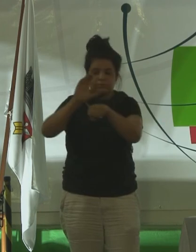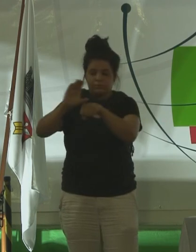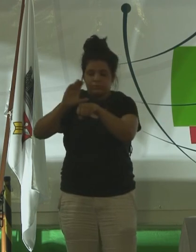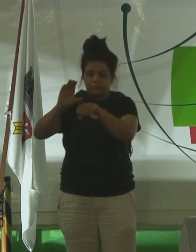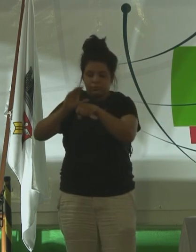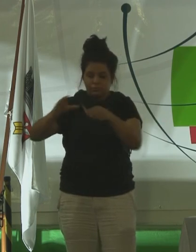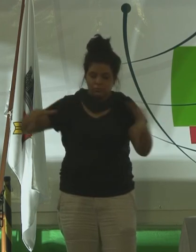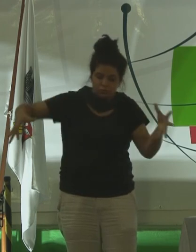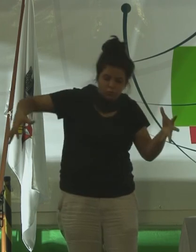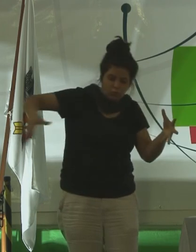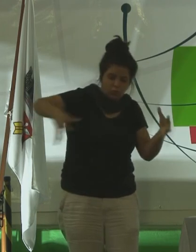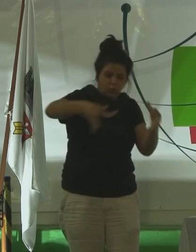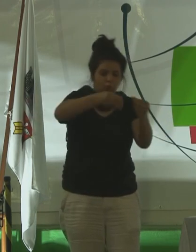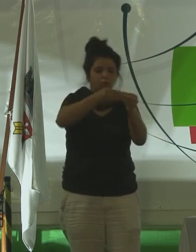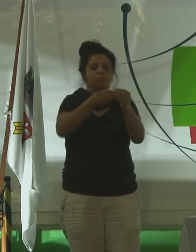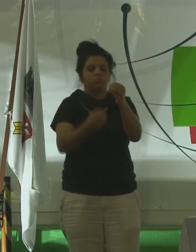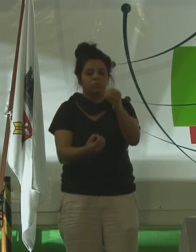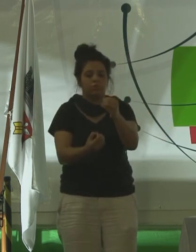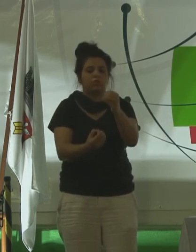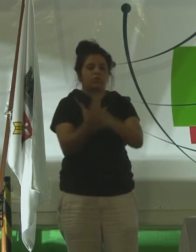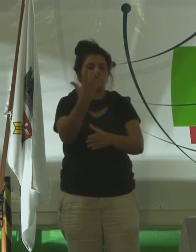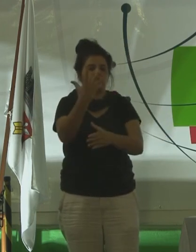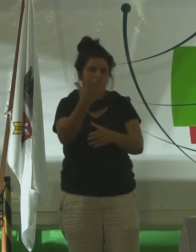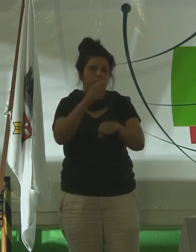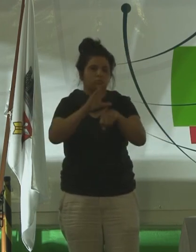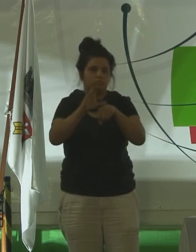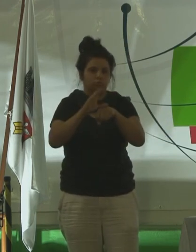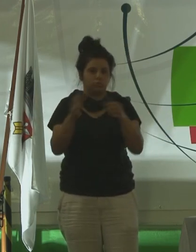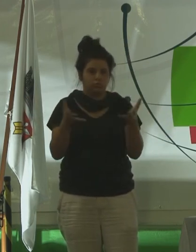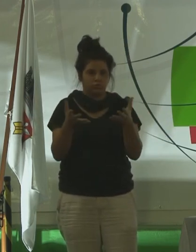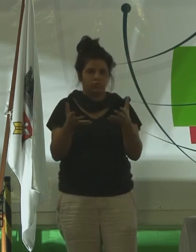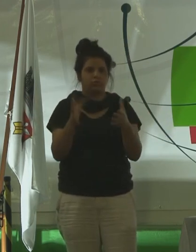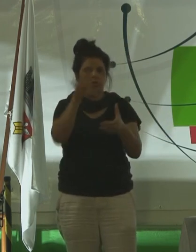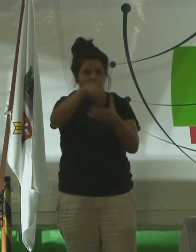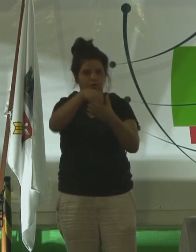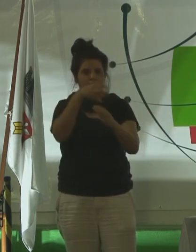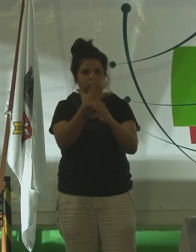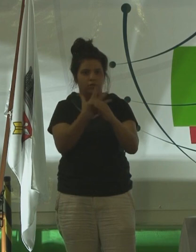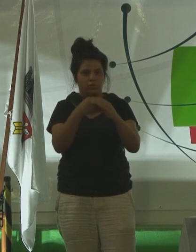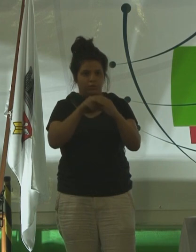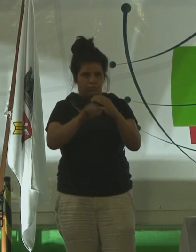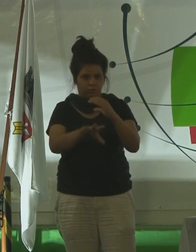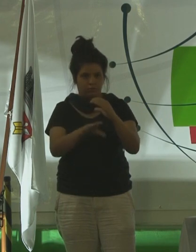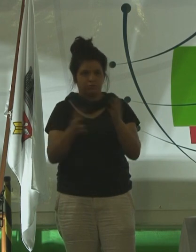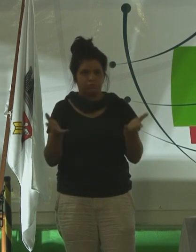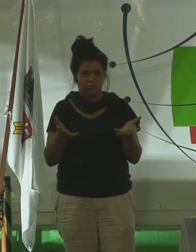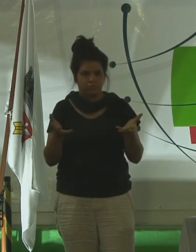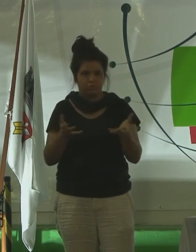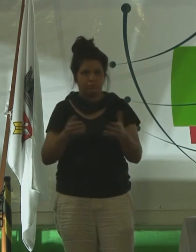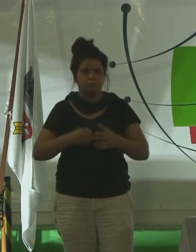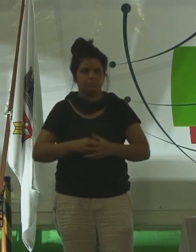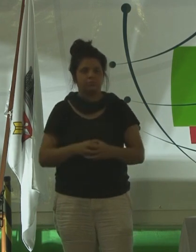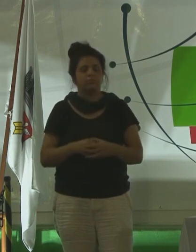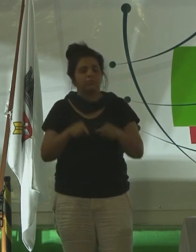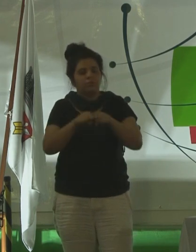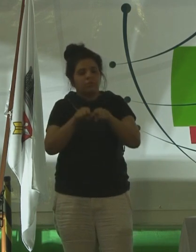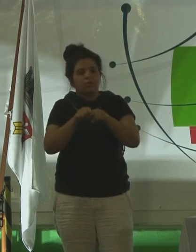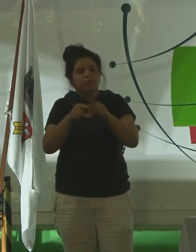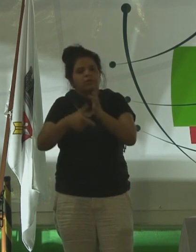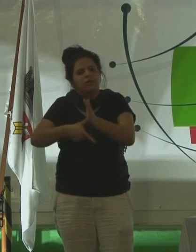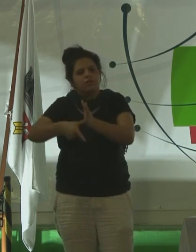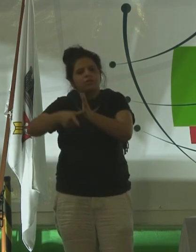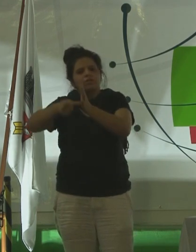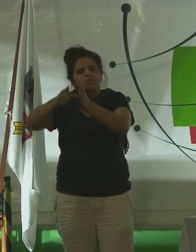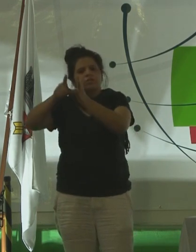que nós desenvolvemos no ano passado, esse ano, que se transformou agora nesse aperfeiçoamento. E anteriormente a gente tinha